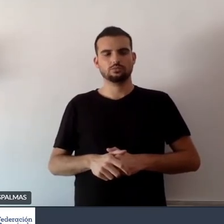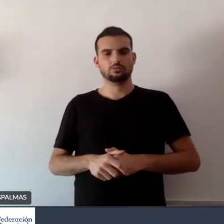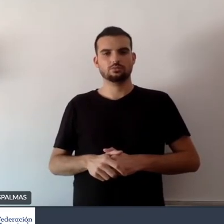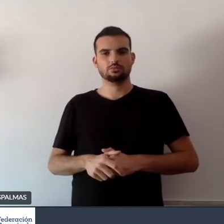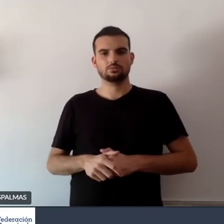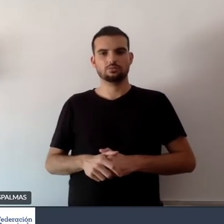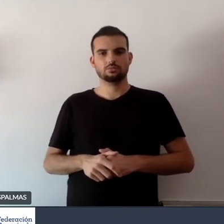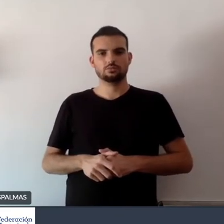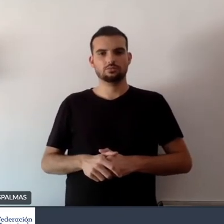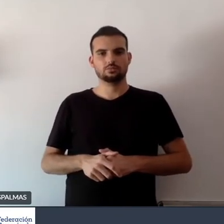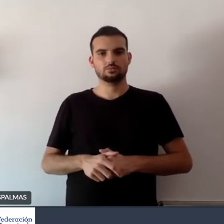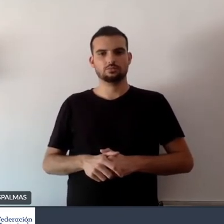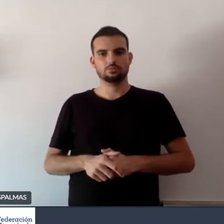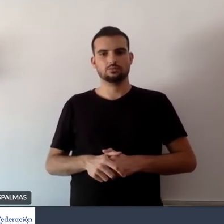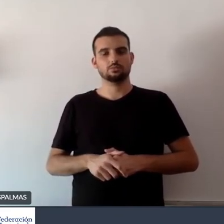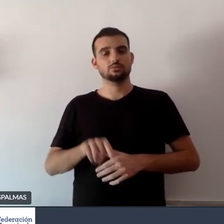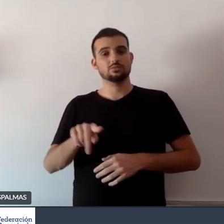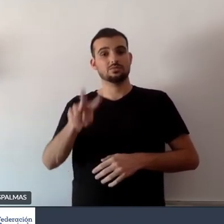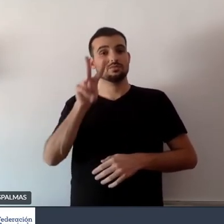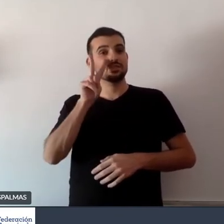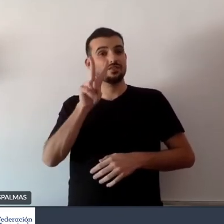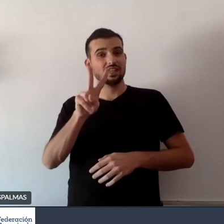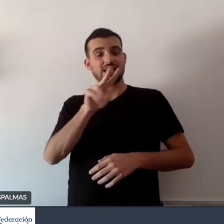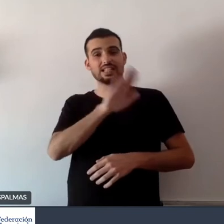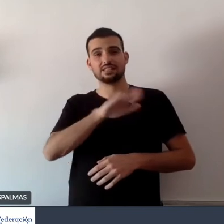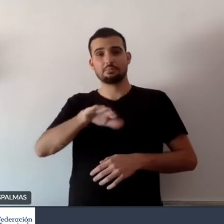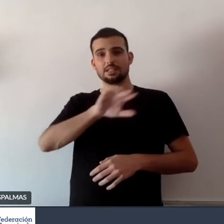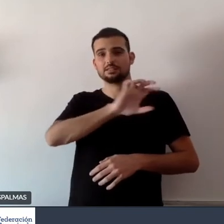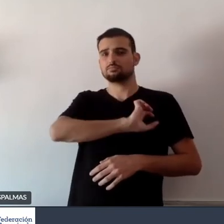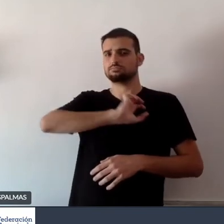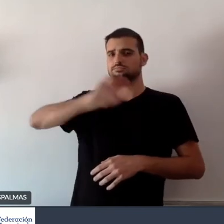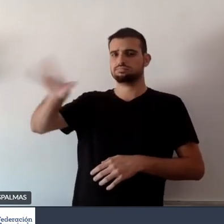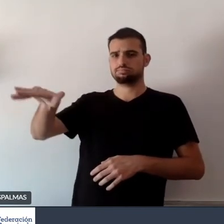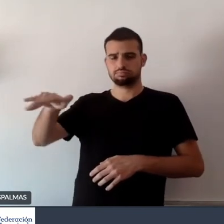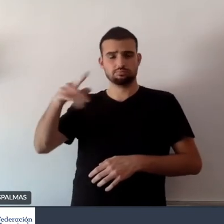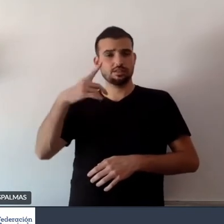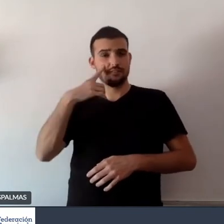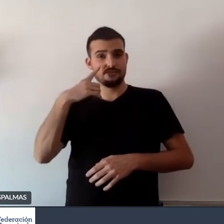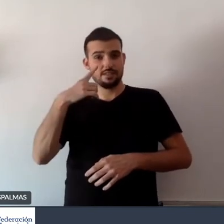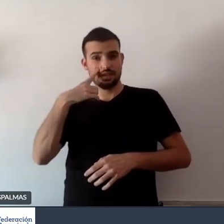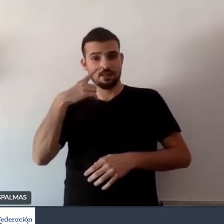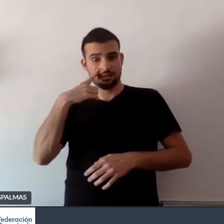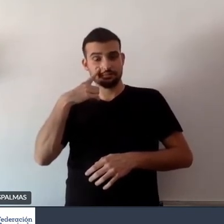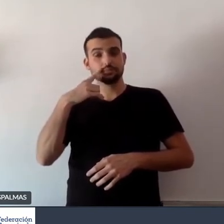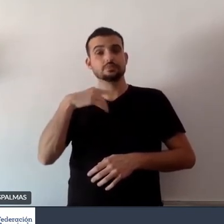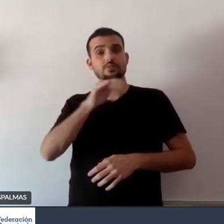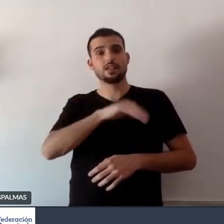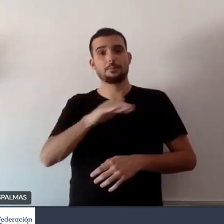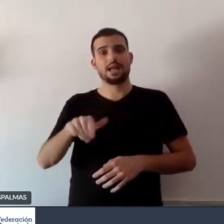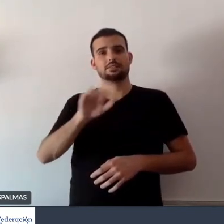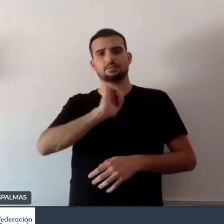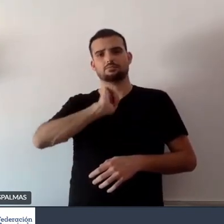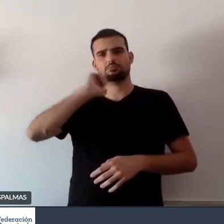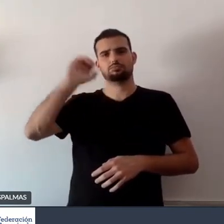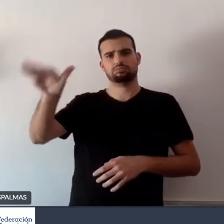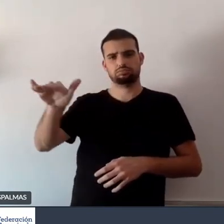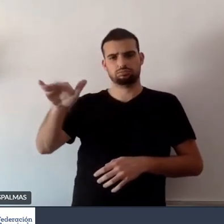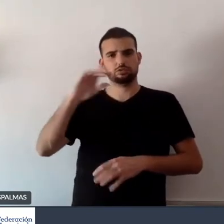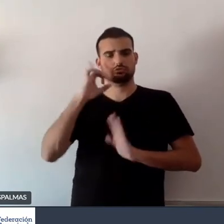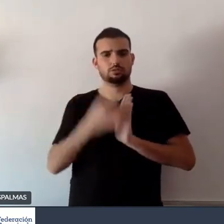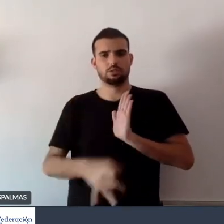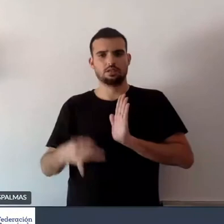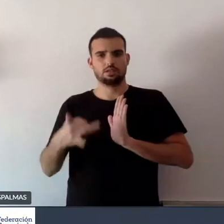Aquí tiene, fijaros este pase, este pocket pass o incluso este pase al loop. Aquí juega uno contra el pivot. Una finalización de calidad.